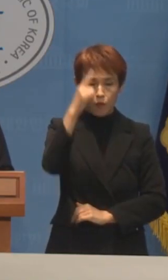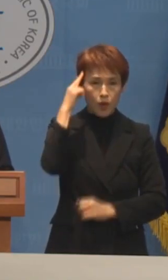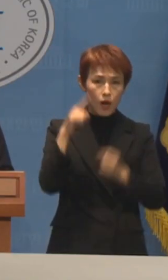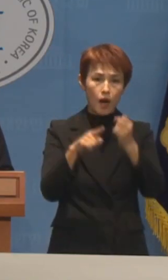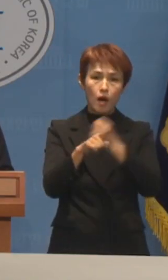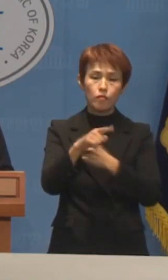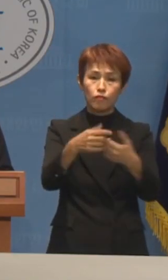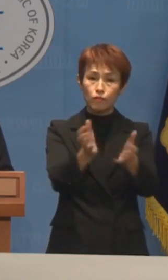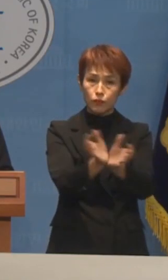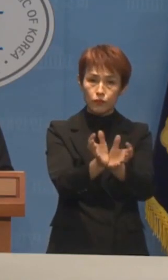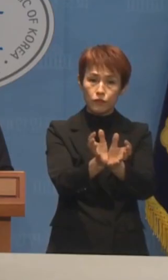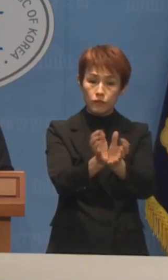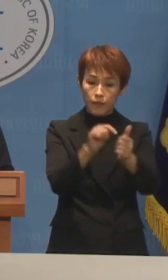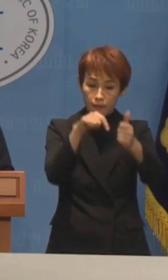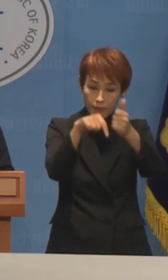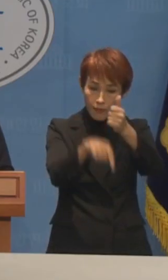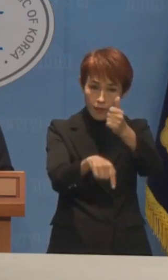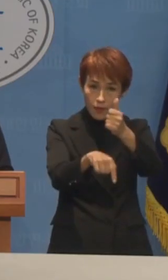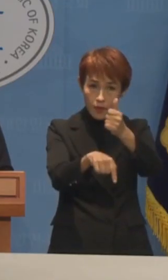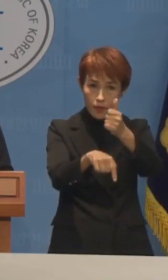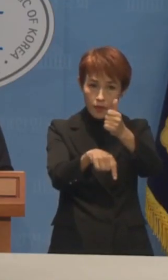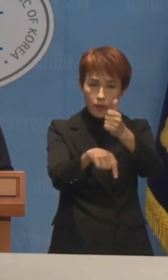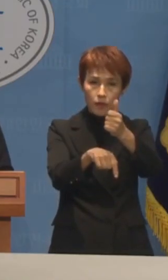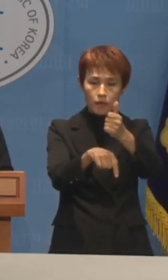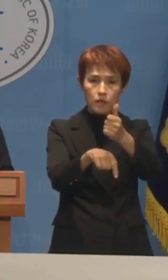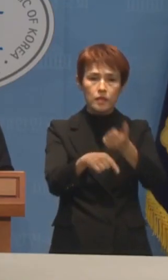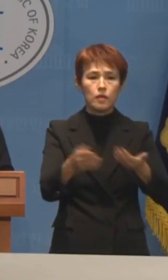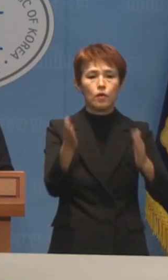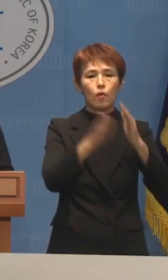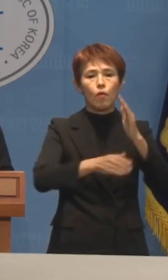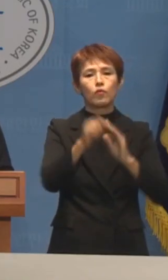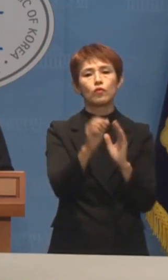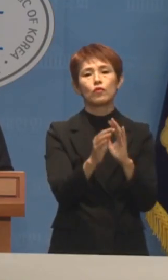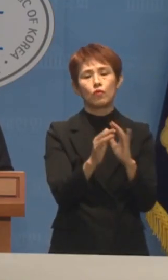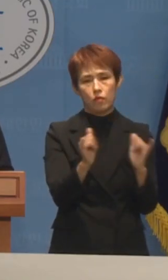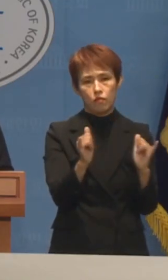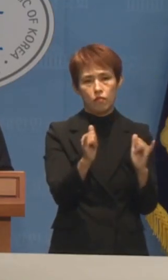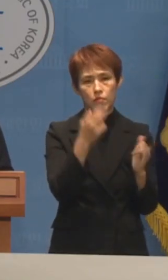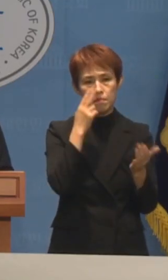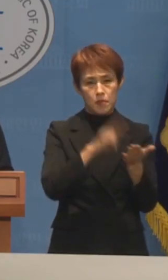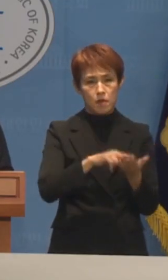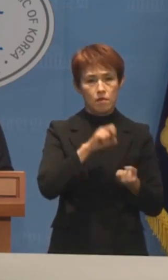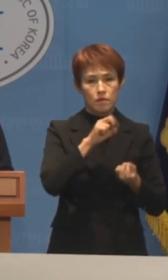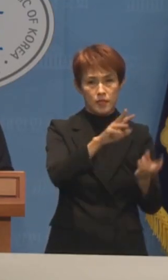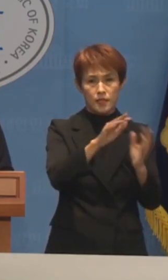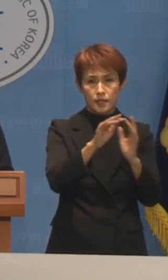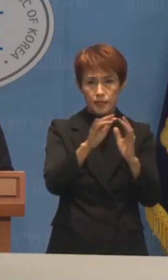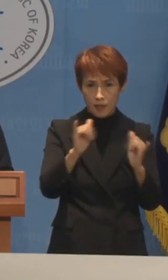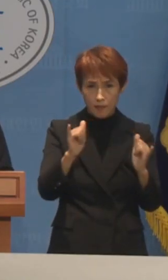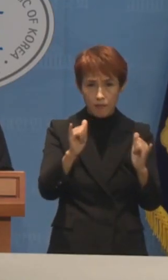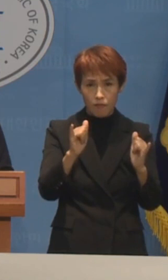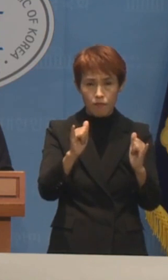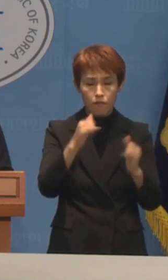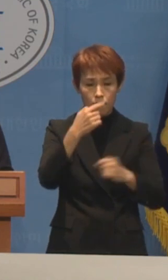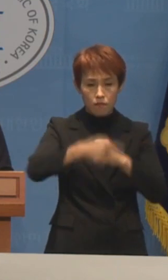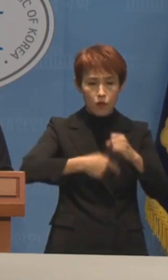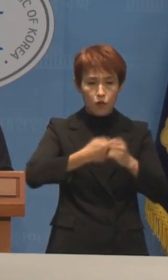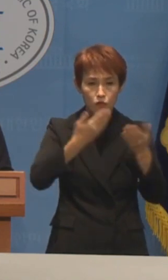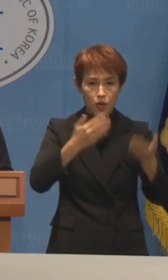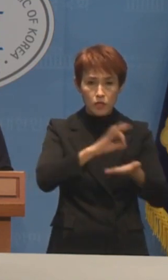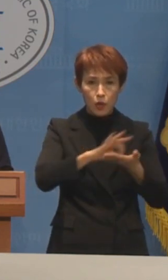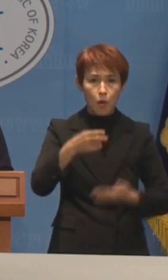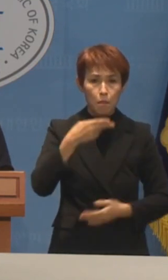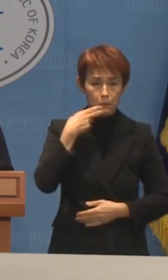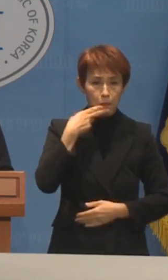과학기술정통부 산하의 현업직 공무원 집배, 우편, 계류원들의 연가저축 사용으로